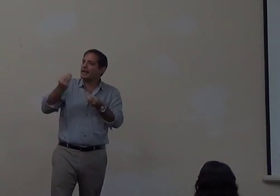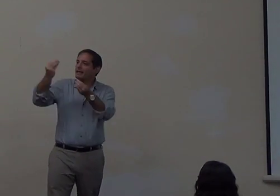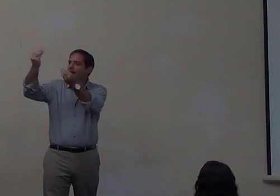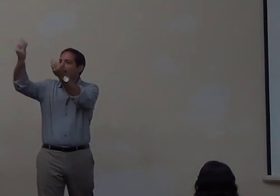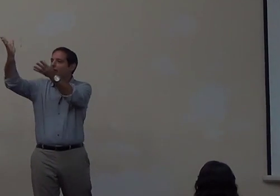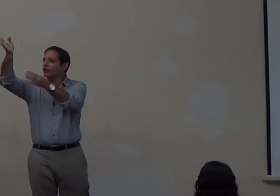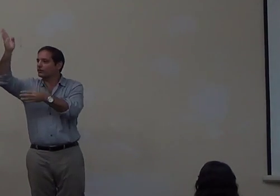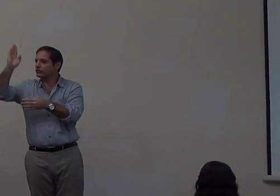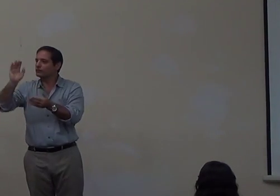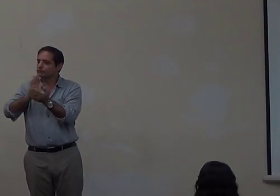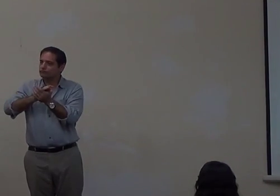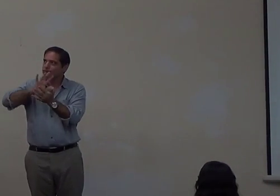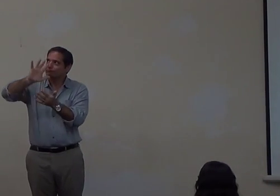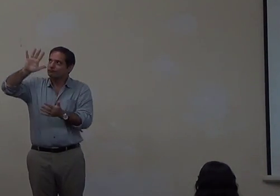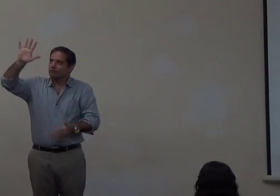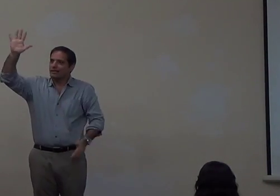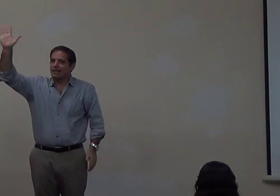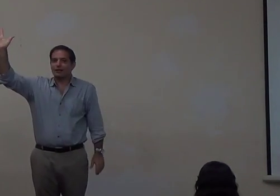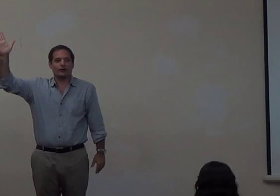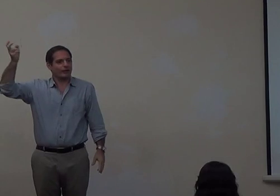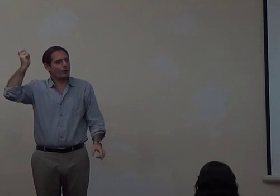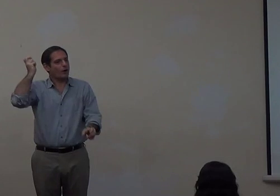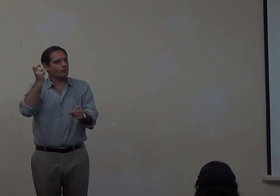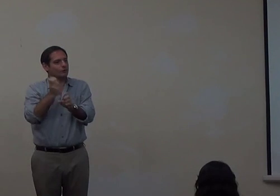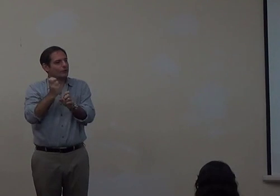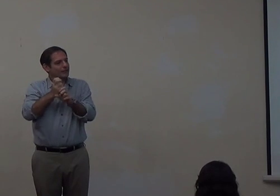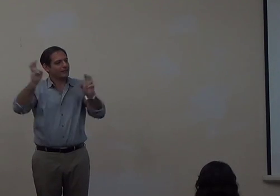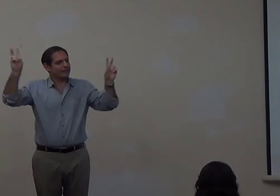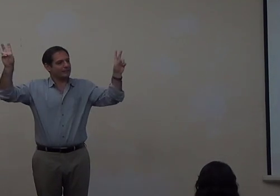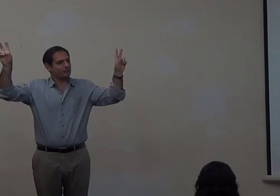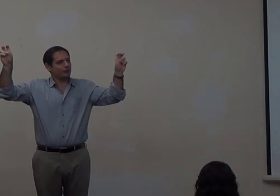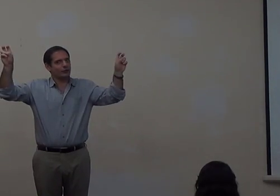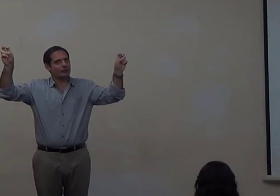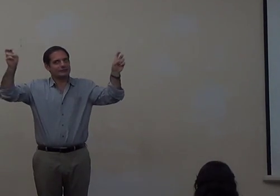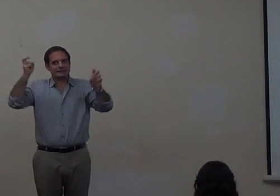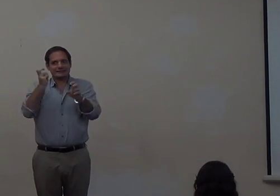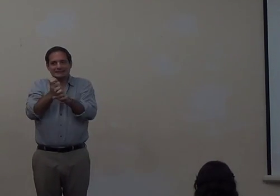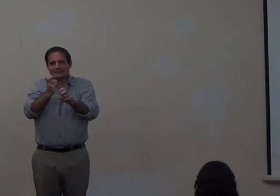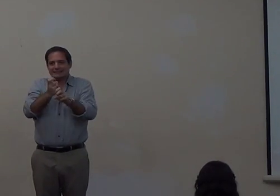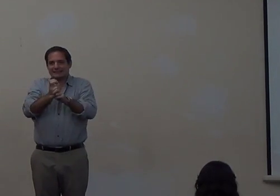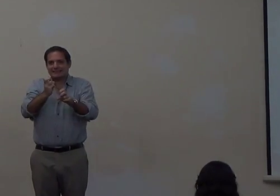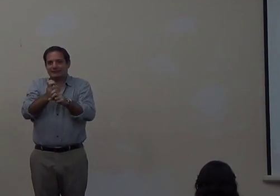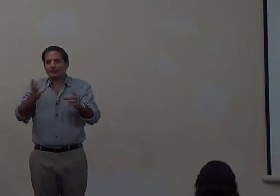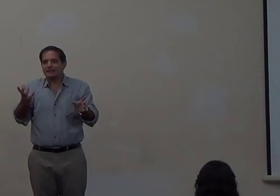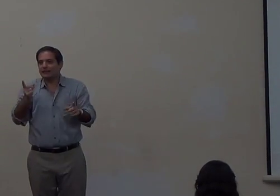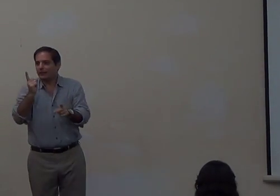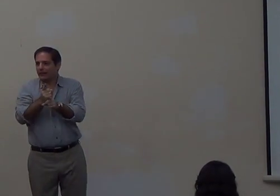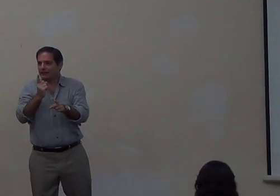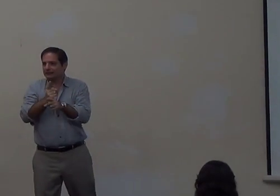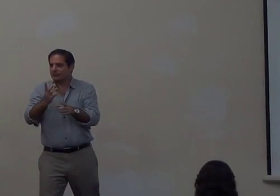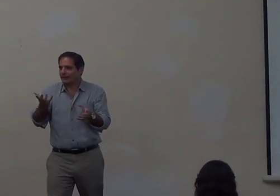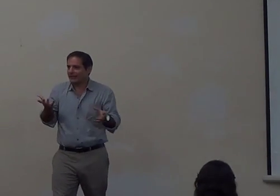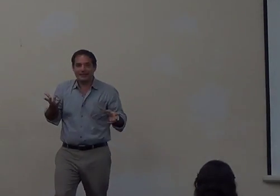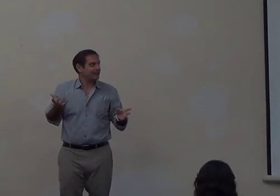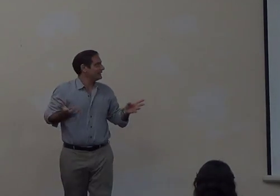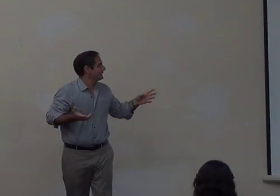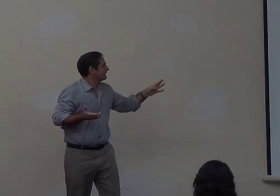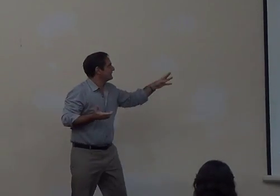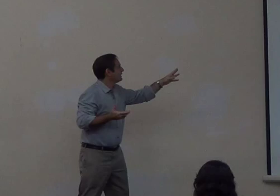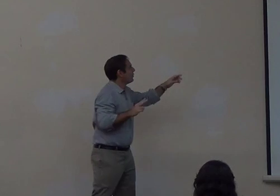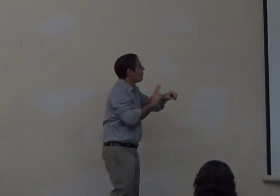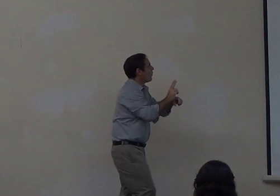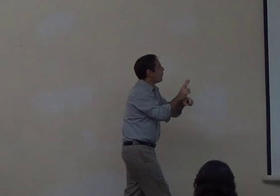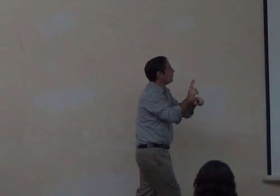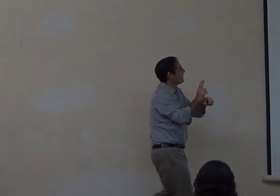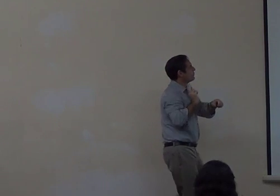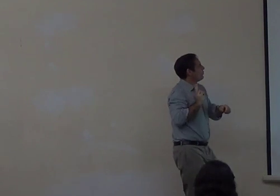para darle a Dios la gloria. ¡Wow! ¡Qué título difícil, ¿verdad? Porque...